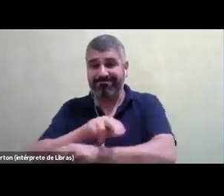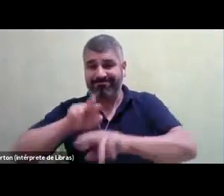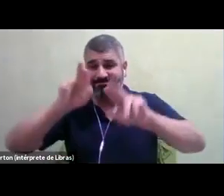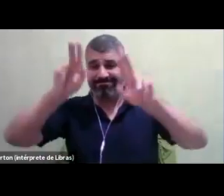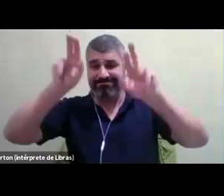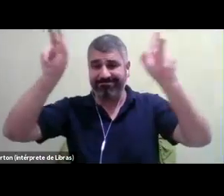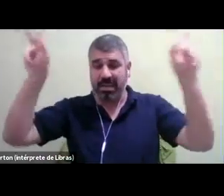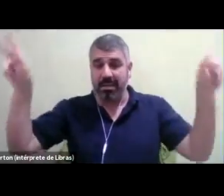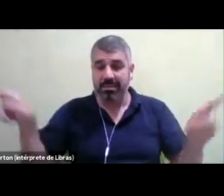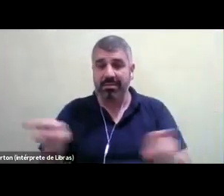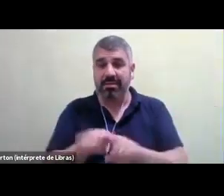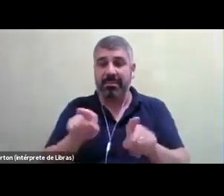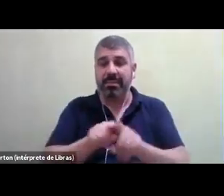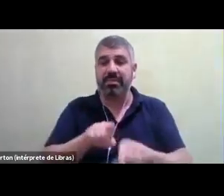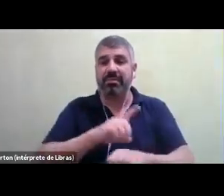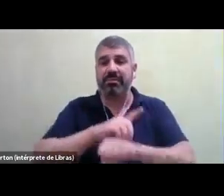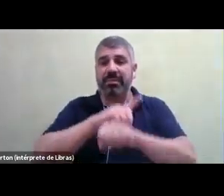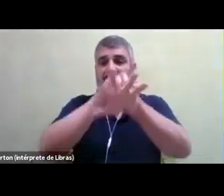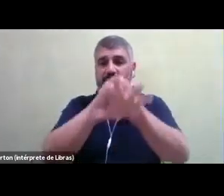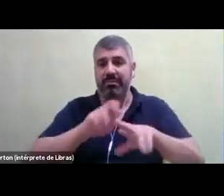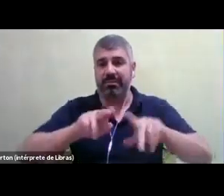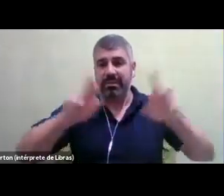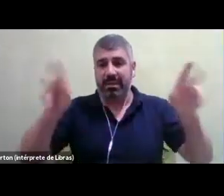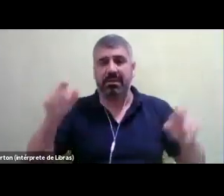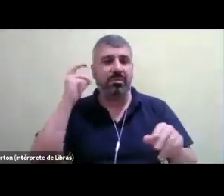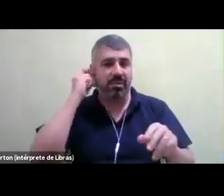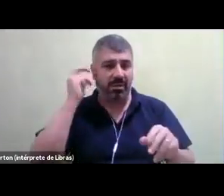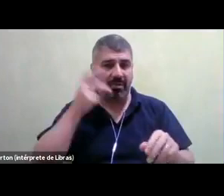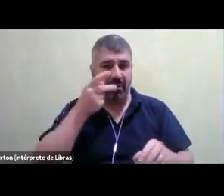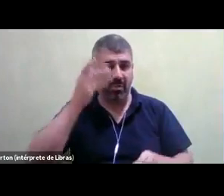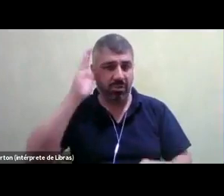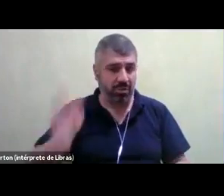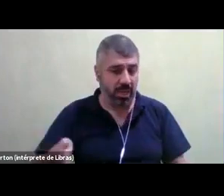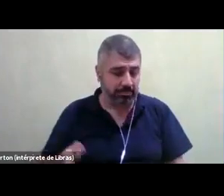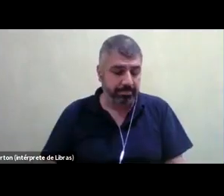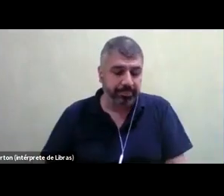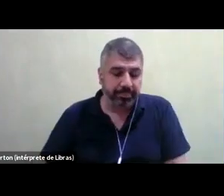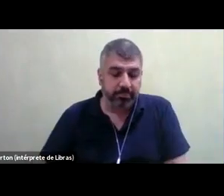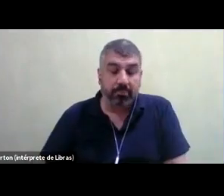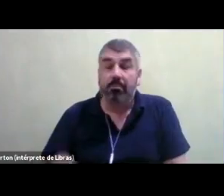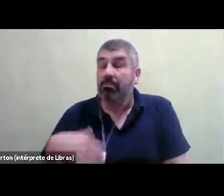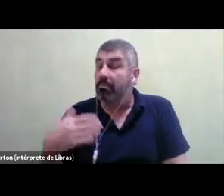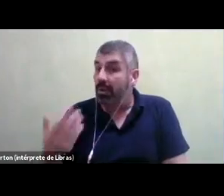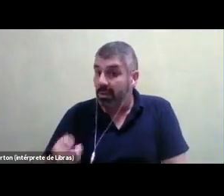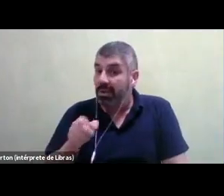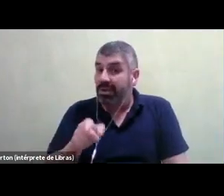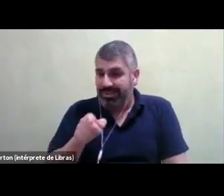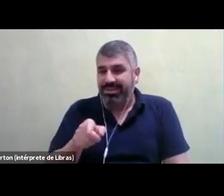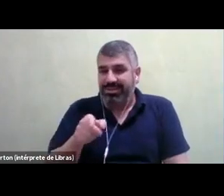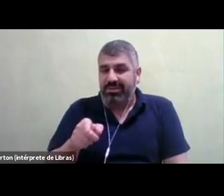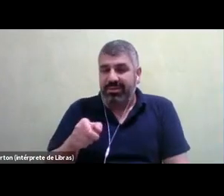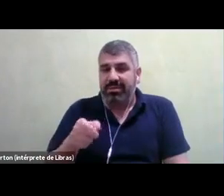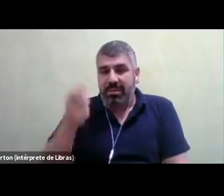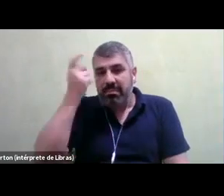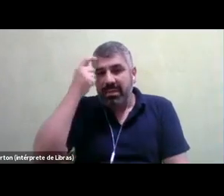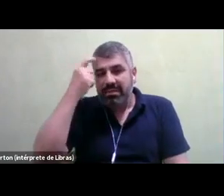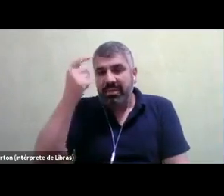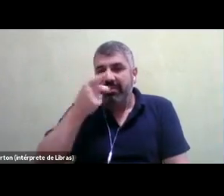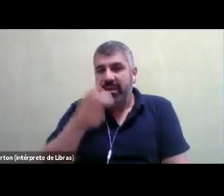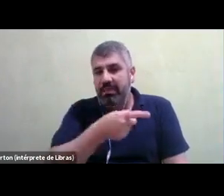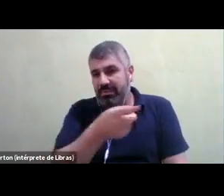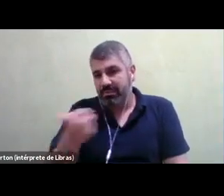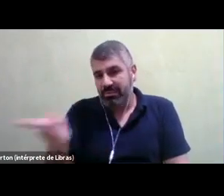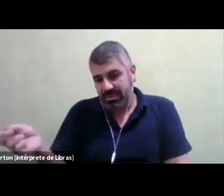como a Antonieta mencionou também. Então, acho que seria mais ou menos isso que eu tinha pensado para falar aqui com vocês